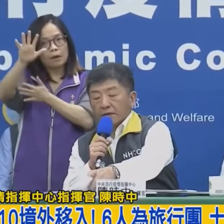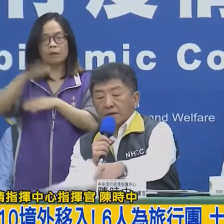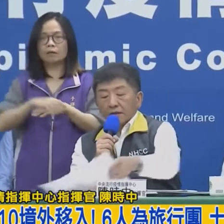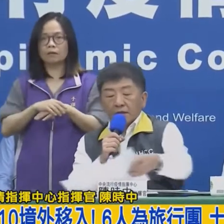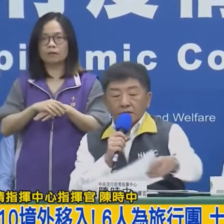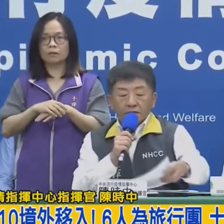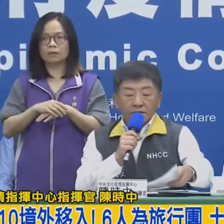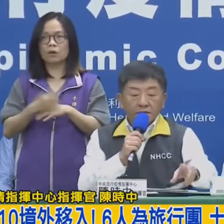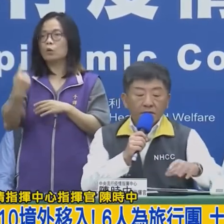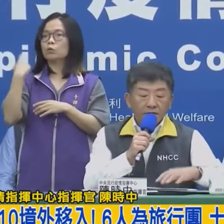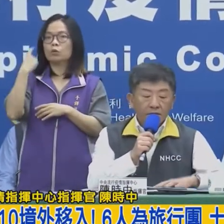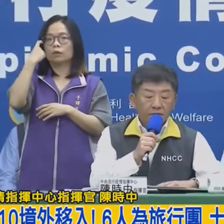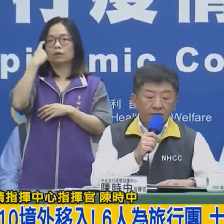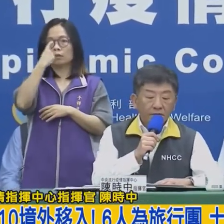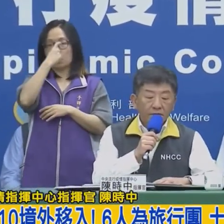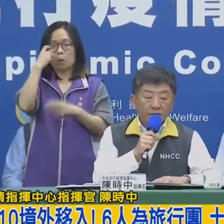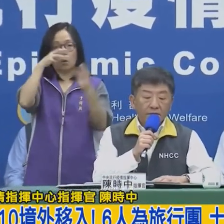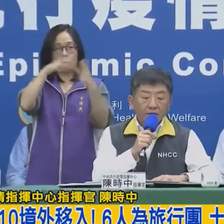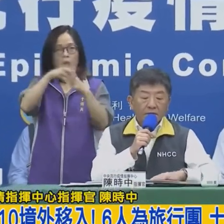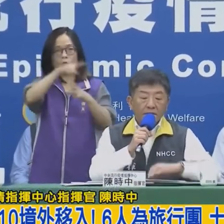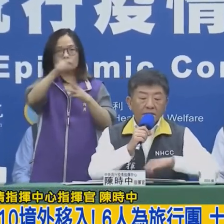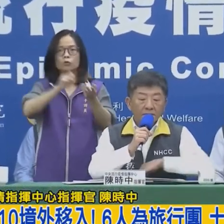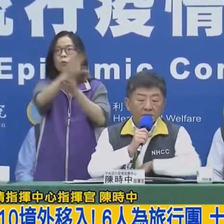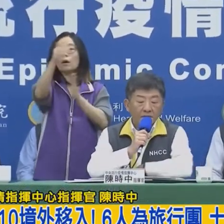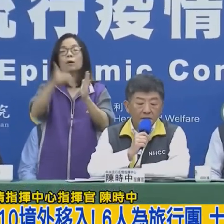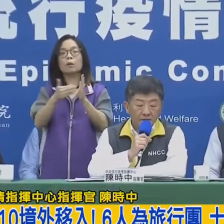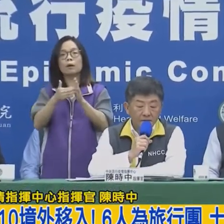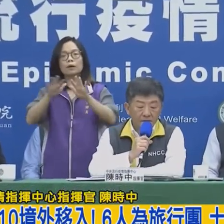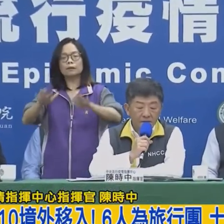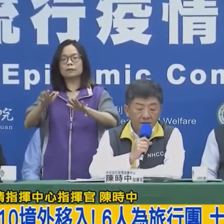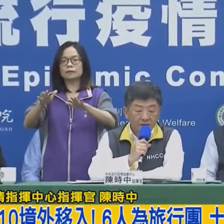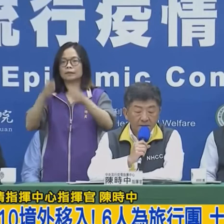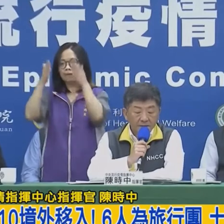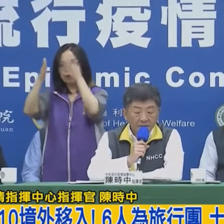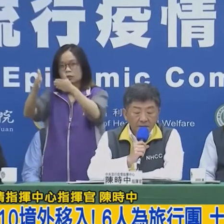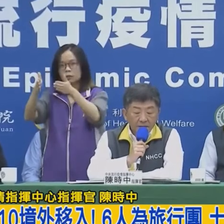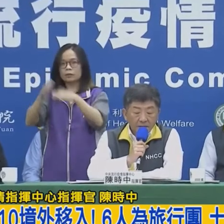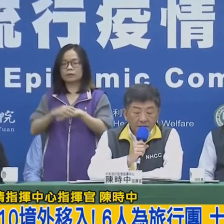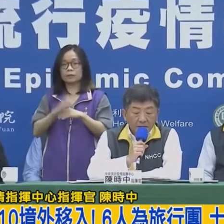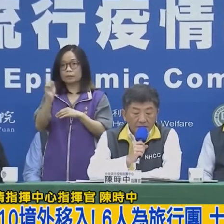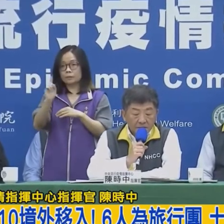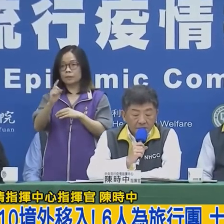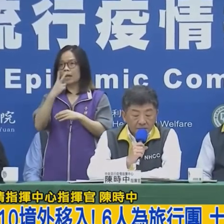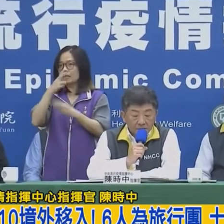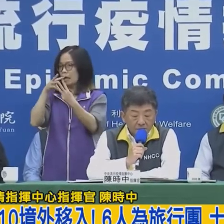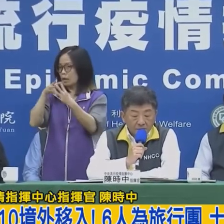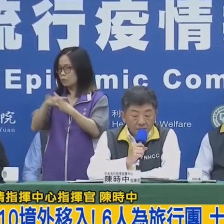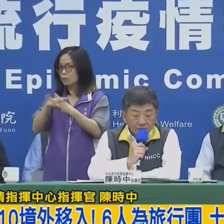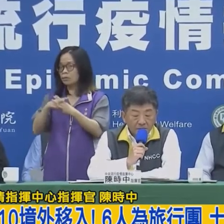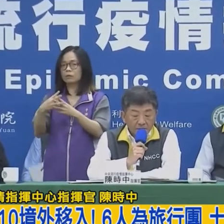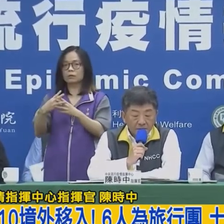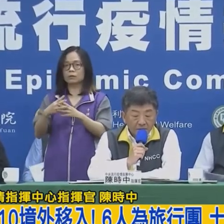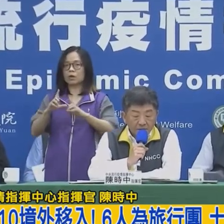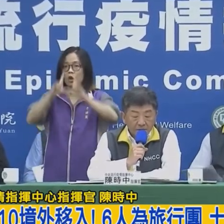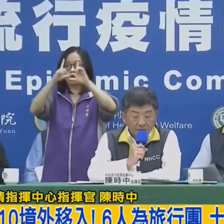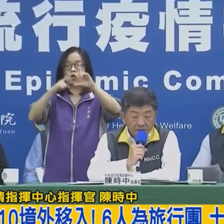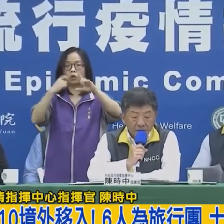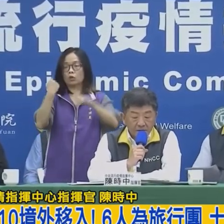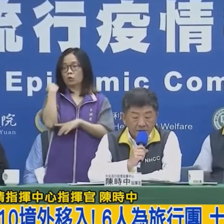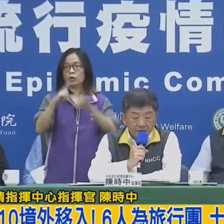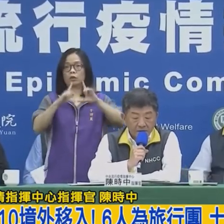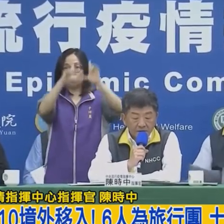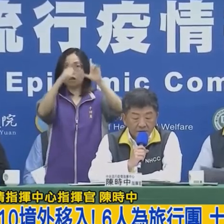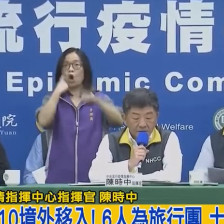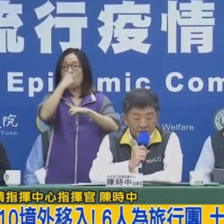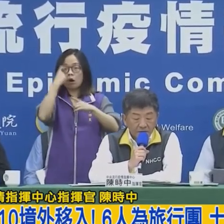们昨天欧洲处理过了，那我们今天要处理在亚洲，昨天东欧里面有一个